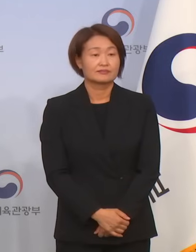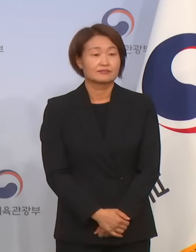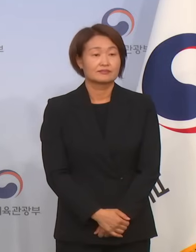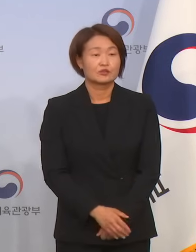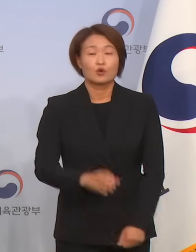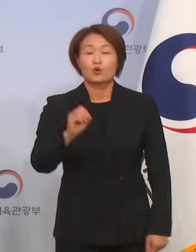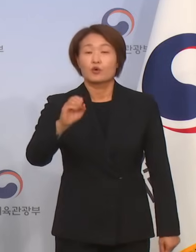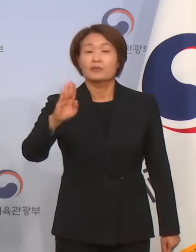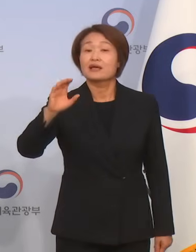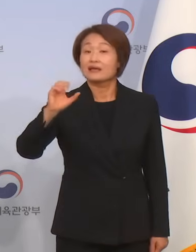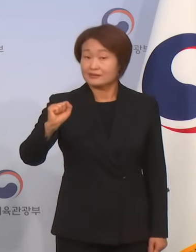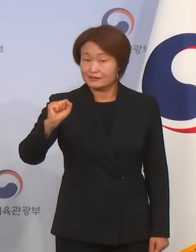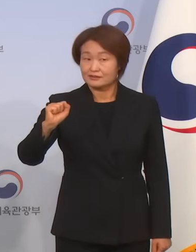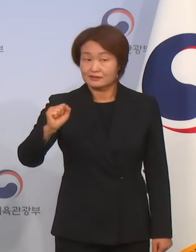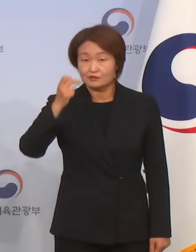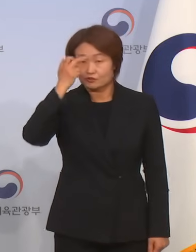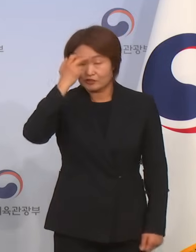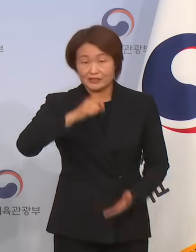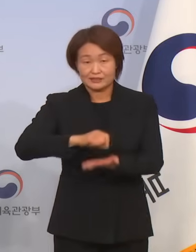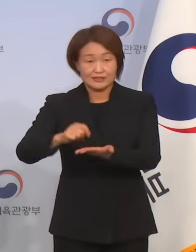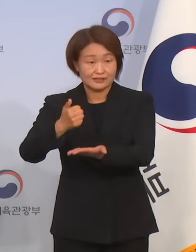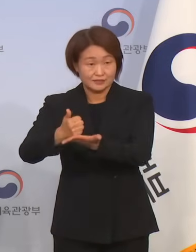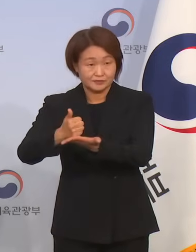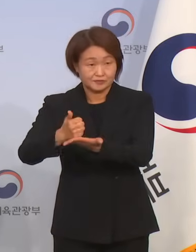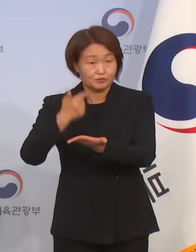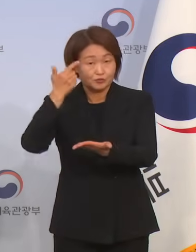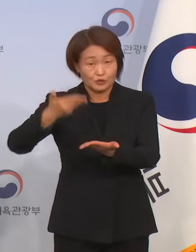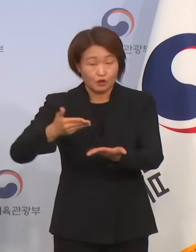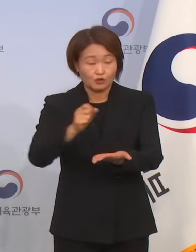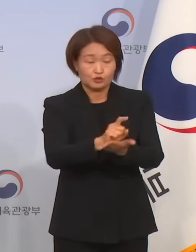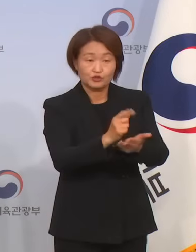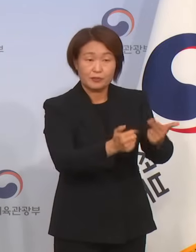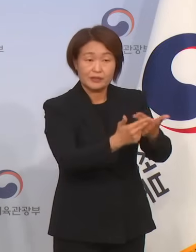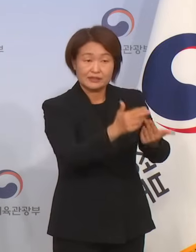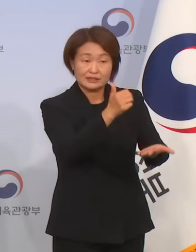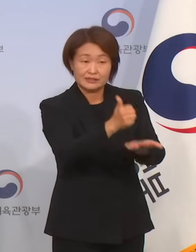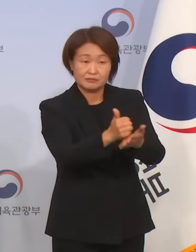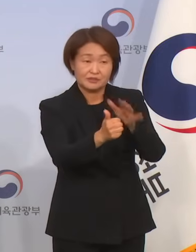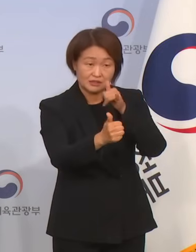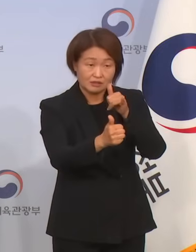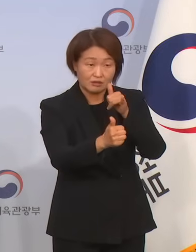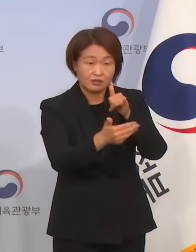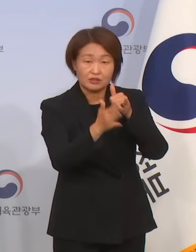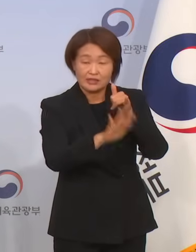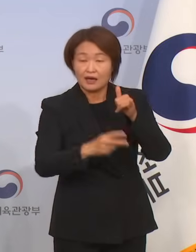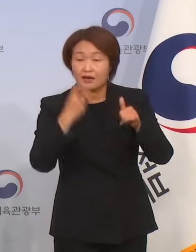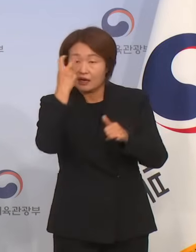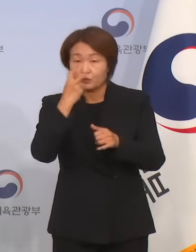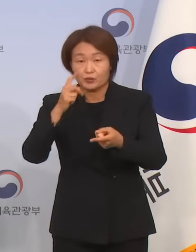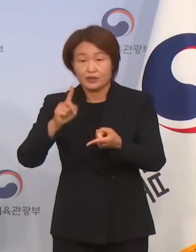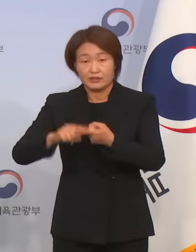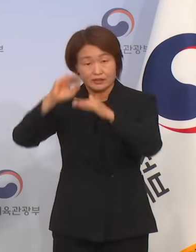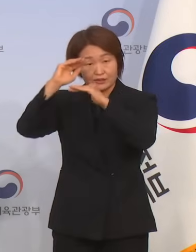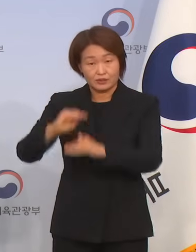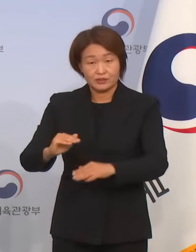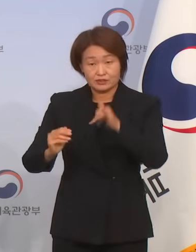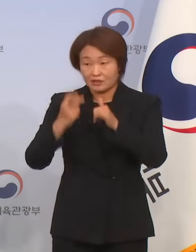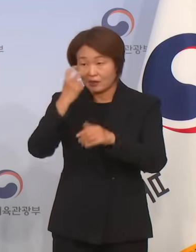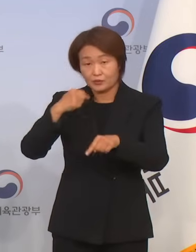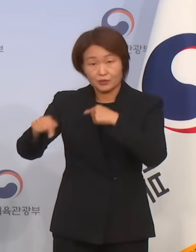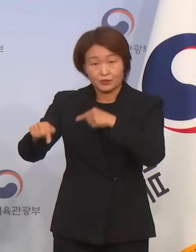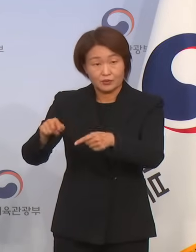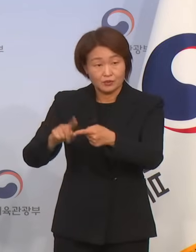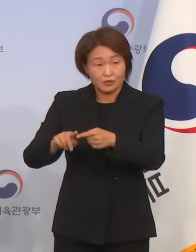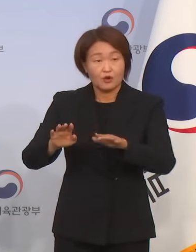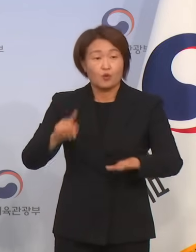예, OBS 최한성인데요. 그 보면은 뭐 축구협회장 얘기도 있지만 감독에 대한 부분도 얘기가 있지 않습니까? 지금 월드컵